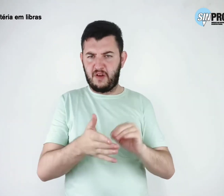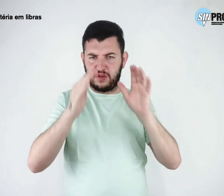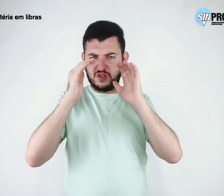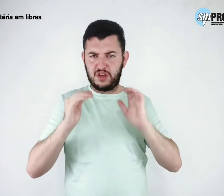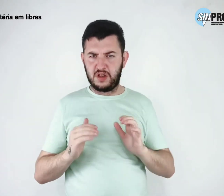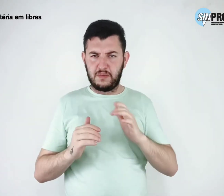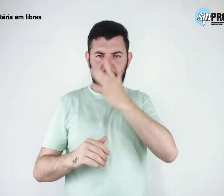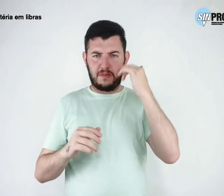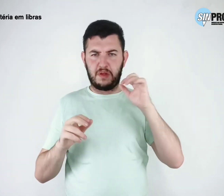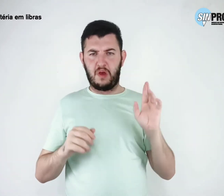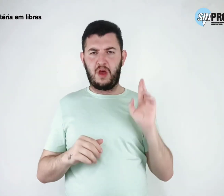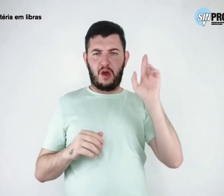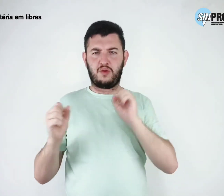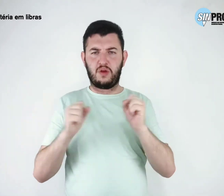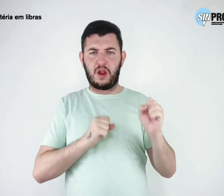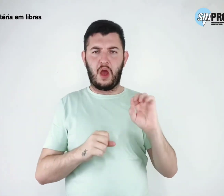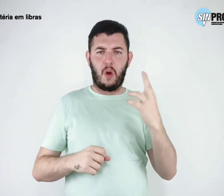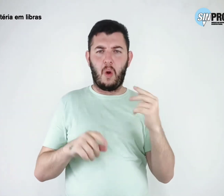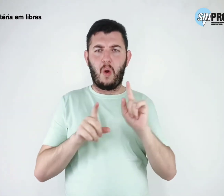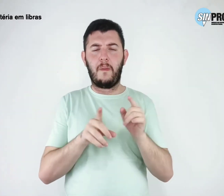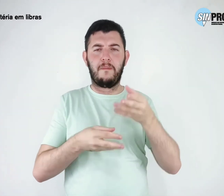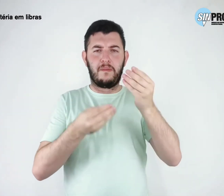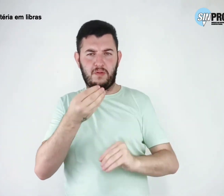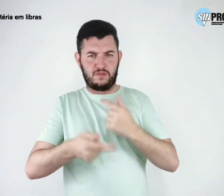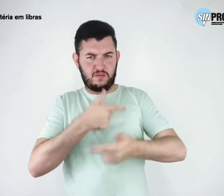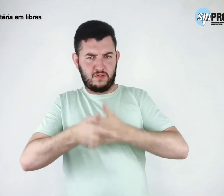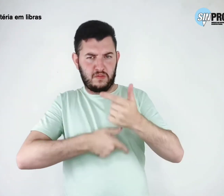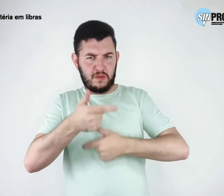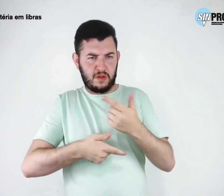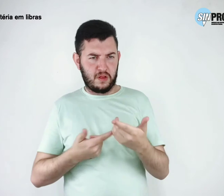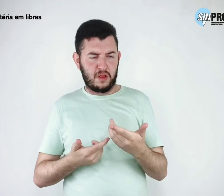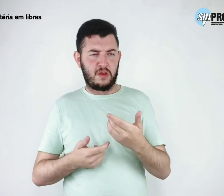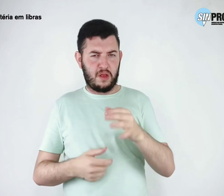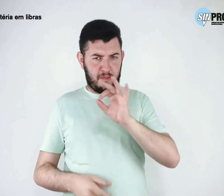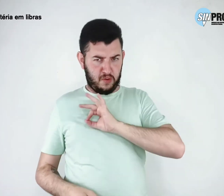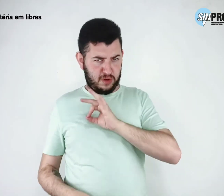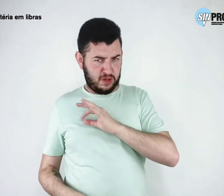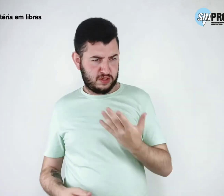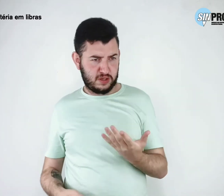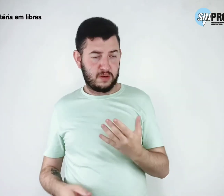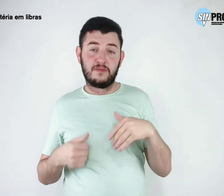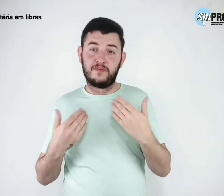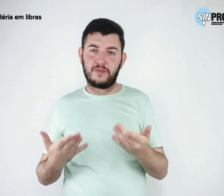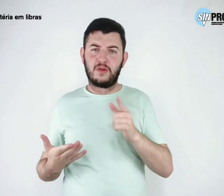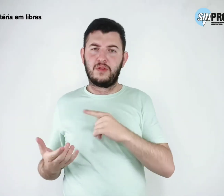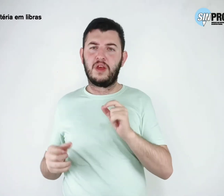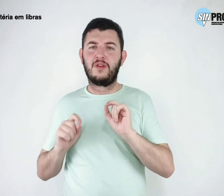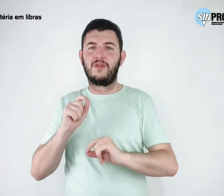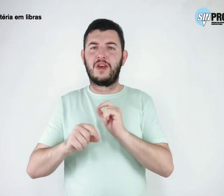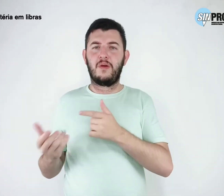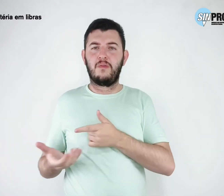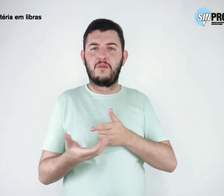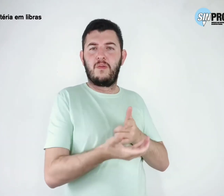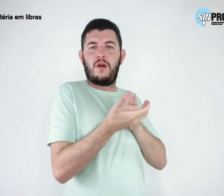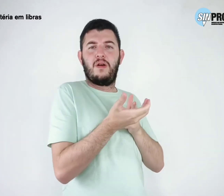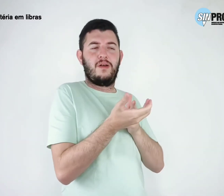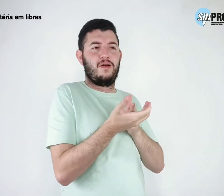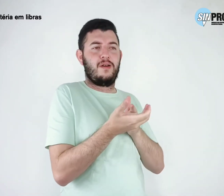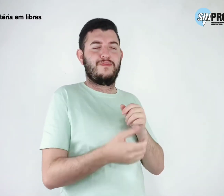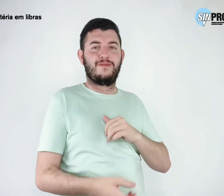por impor resistência ao trabalho da polícia?" Sob coação armada, ela foi obrigada a